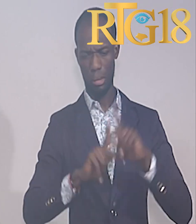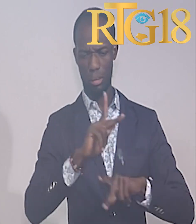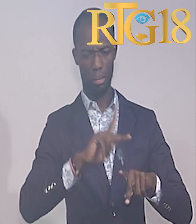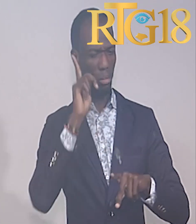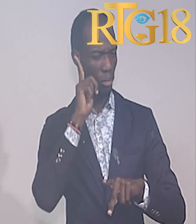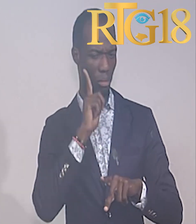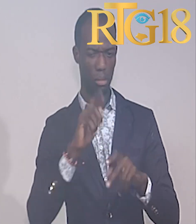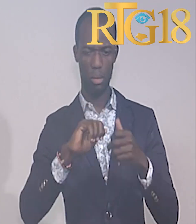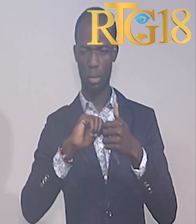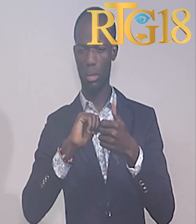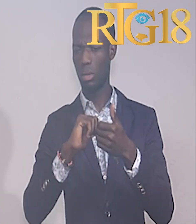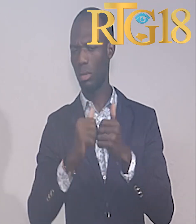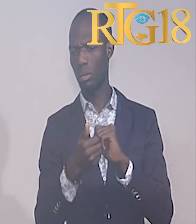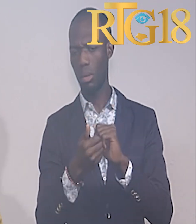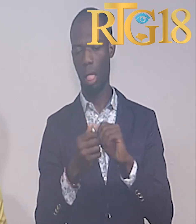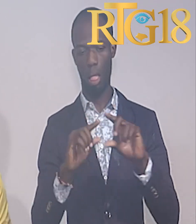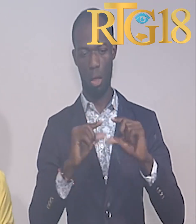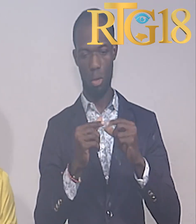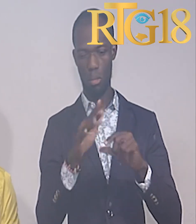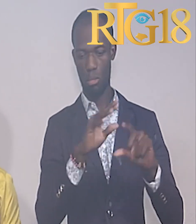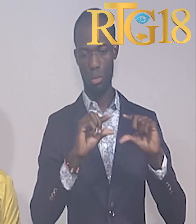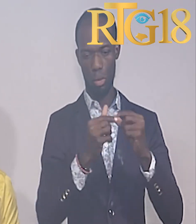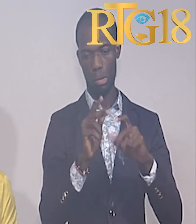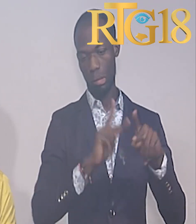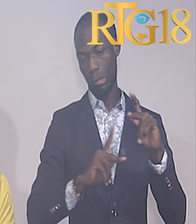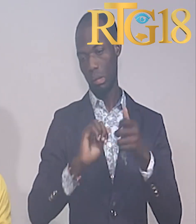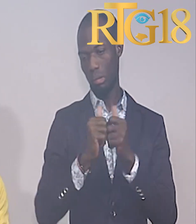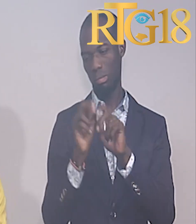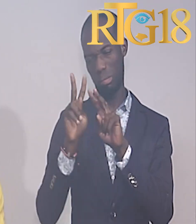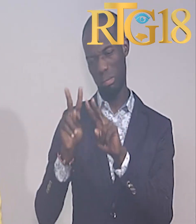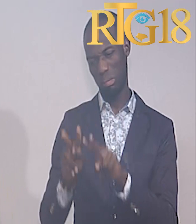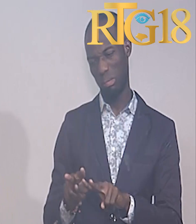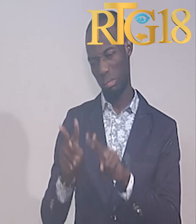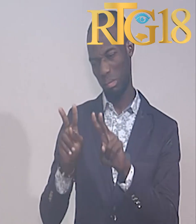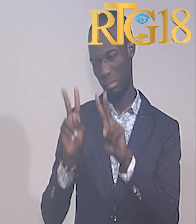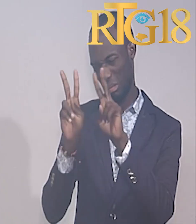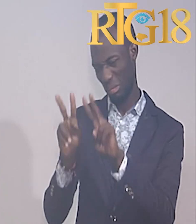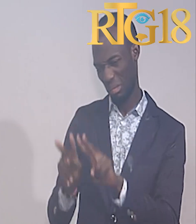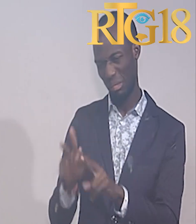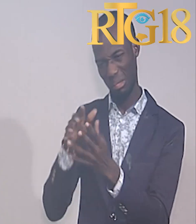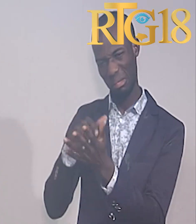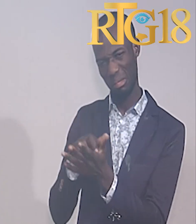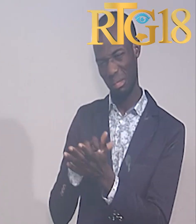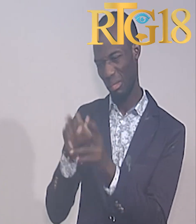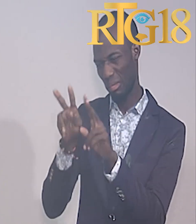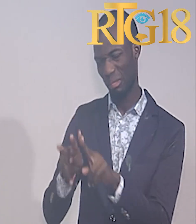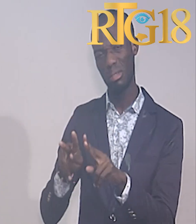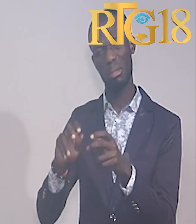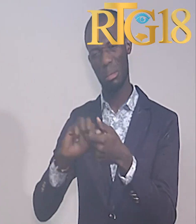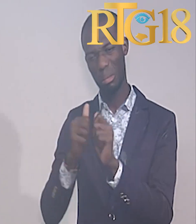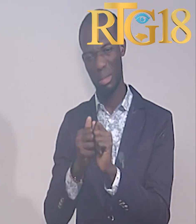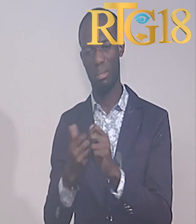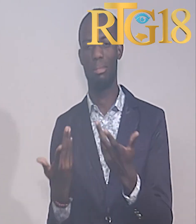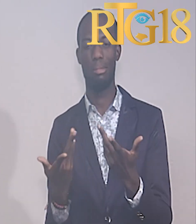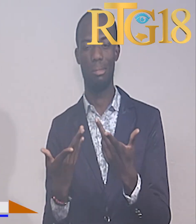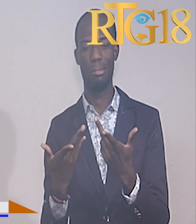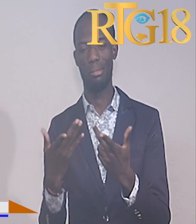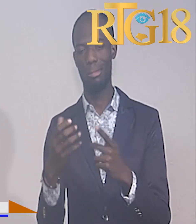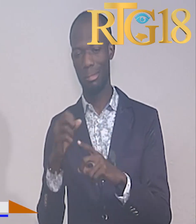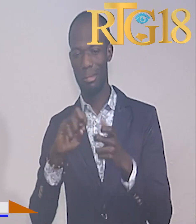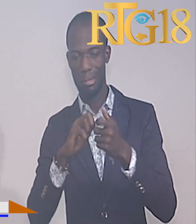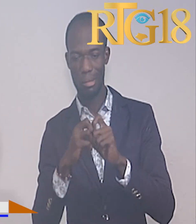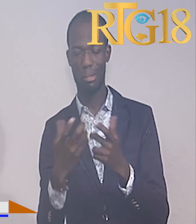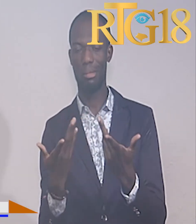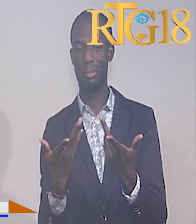sourdes constituent une catégorie parmi les plus vulnérables dans la société, surtout en situation de crise humanitaire.